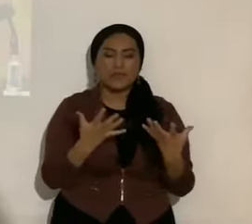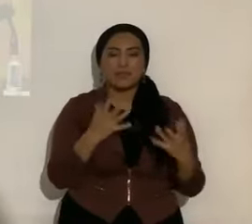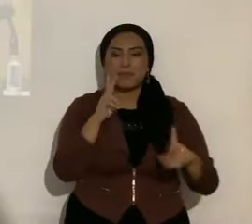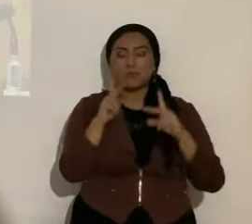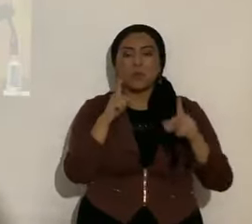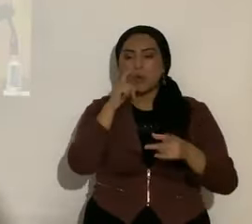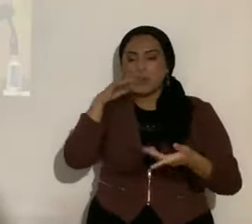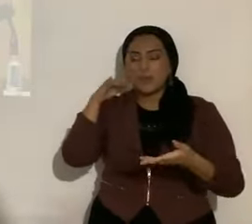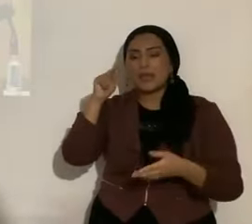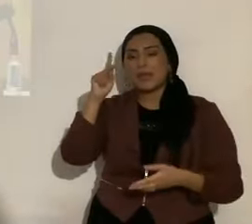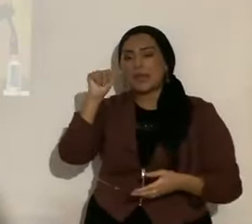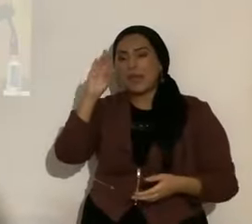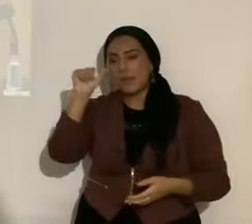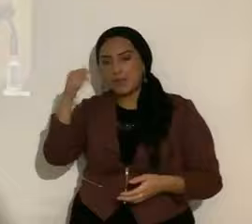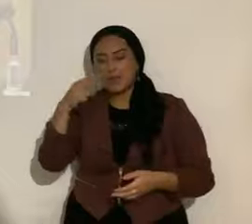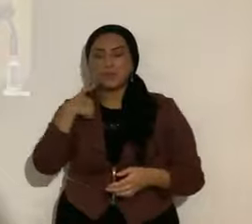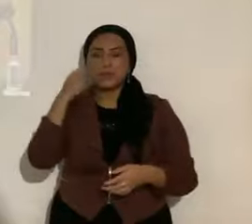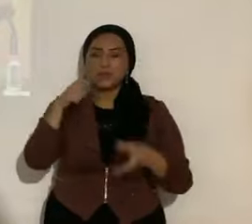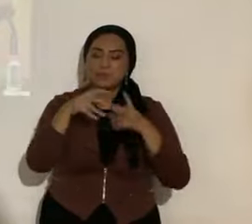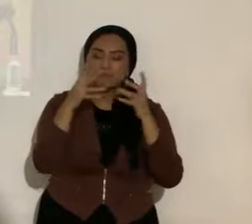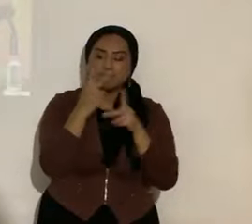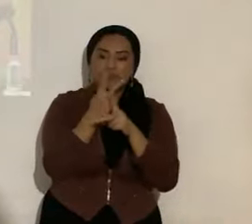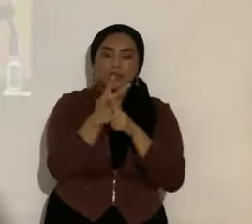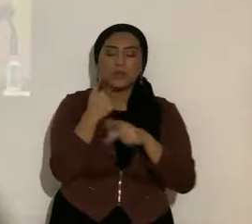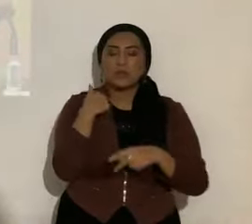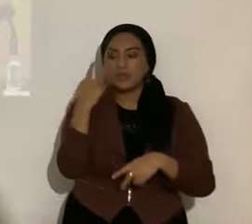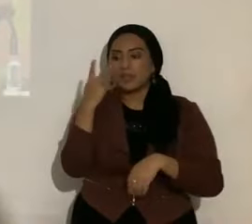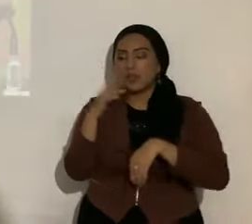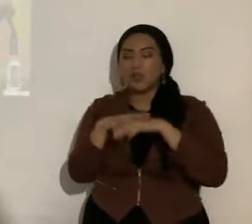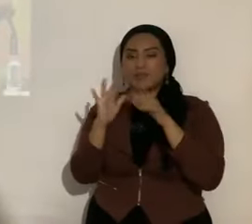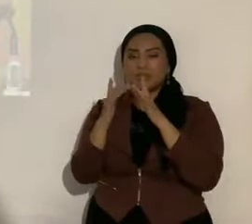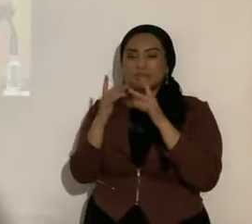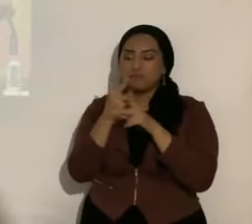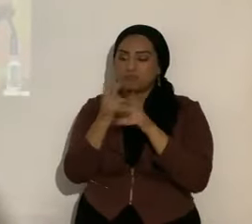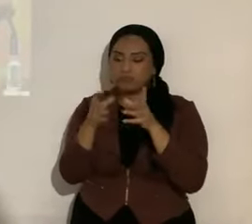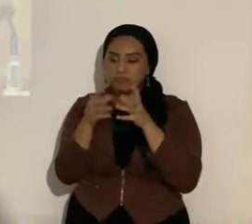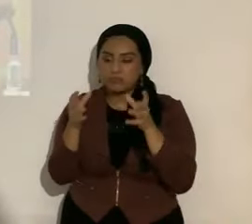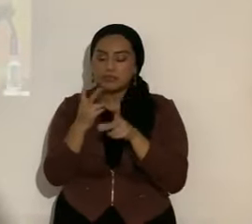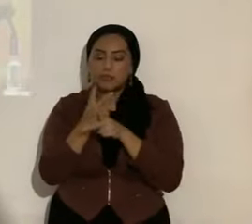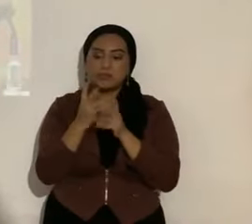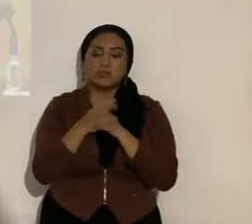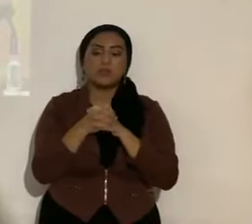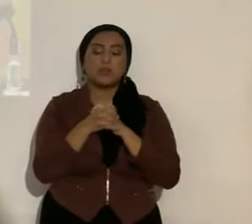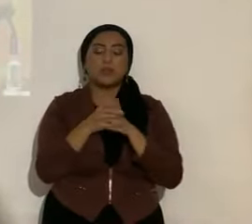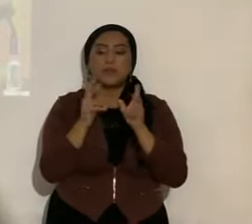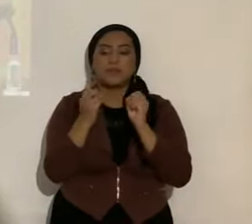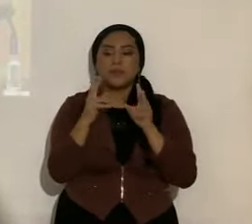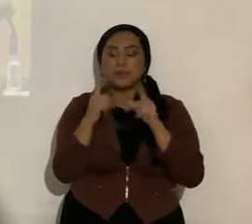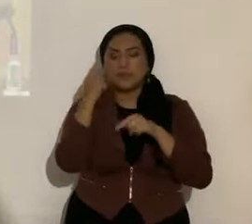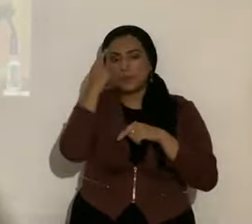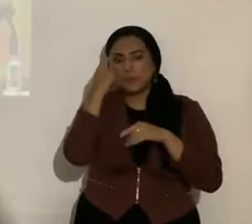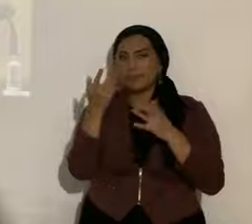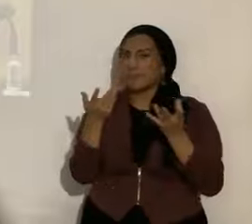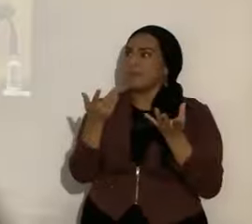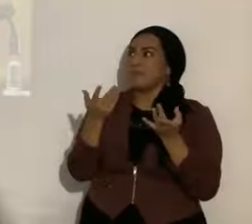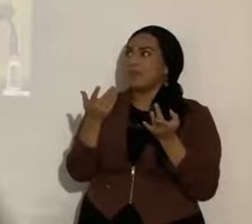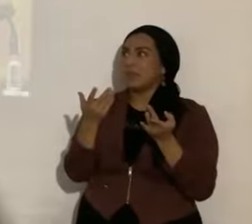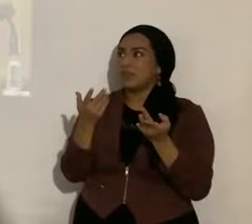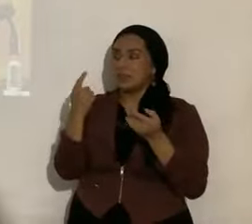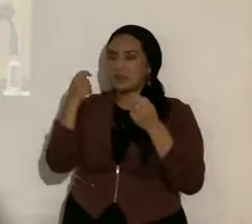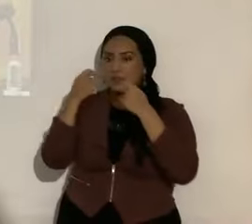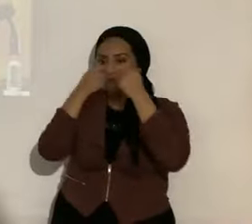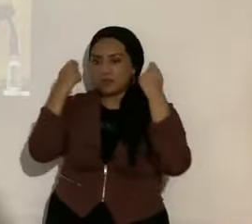cabalistas y esotéricos, les digo, por eso hay que tener mucho cuidado con lo que ve uno en internet, hermanos. Piensan, luego dicen, no, pues casi el